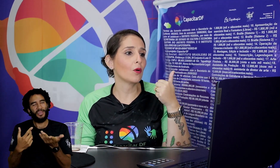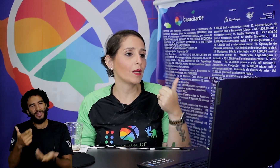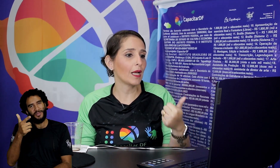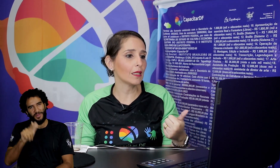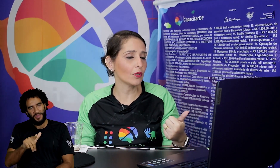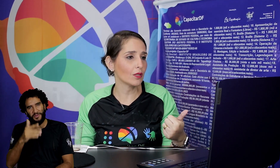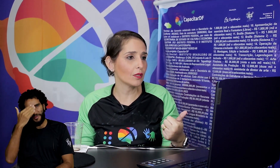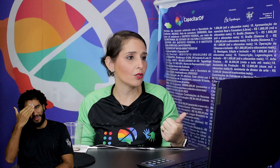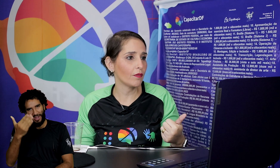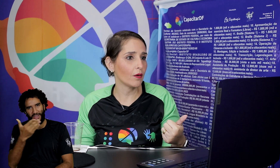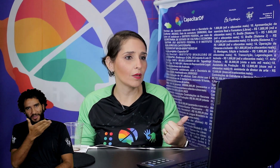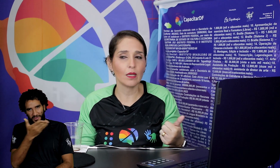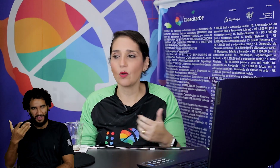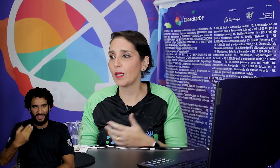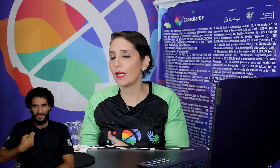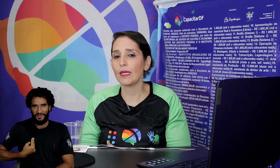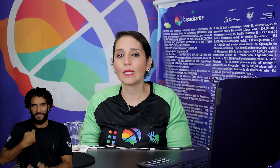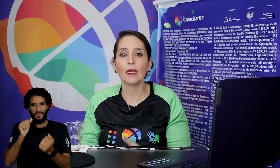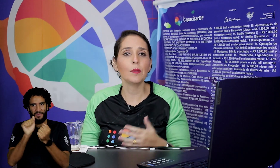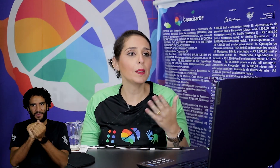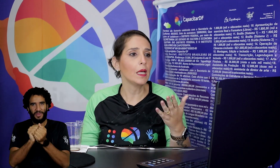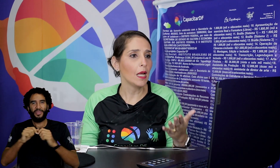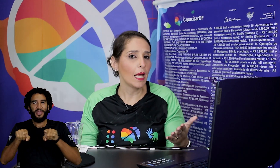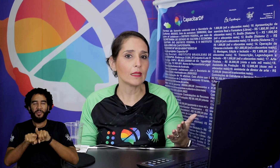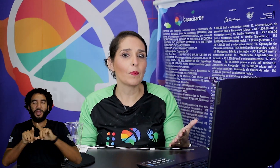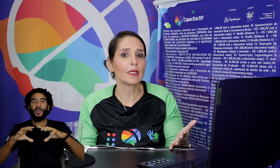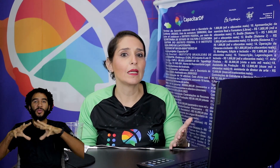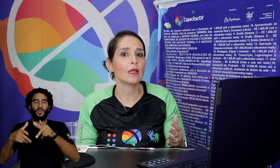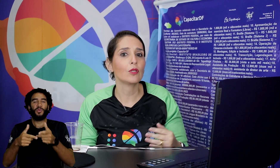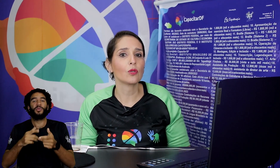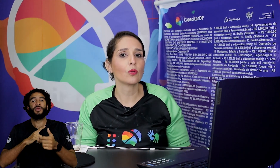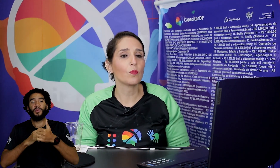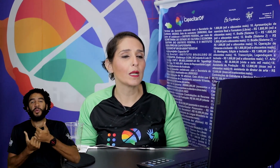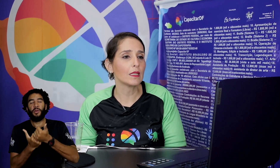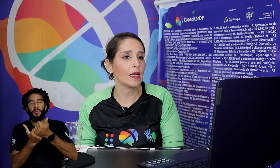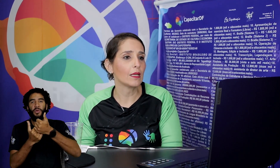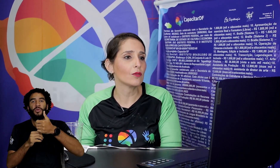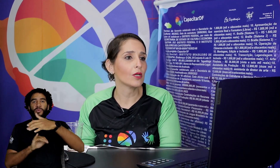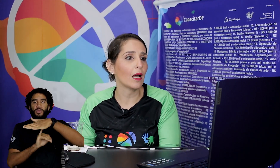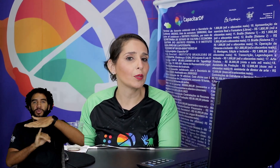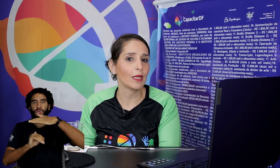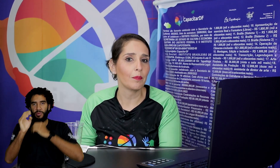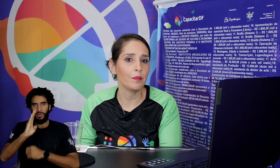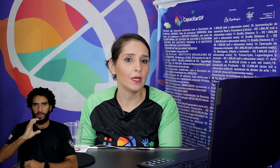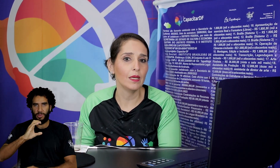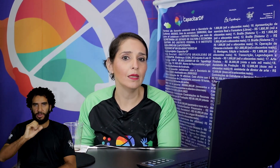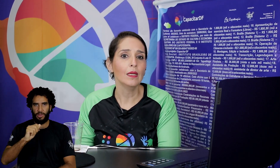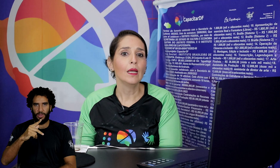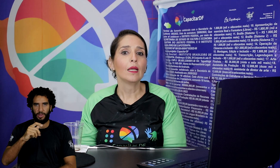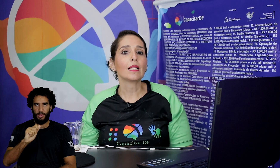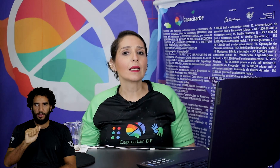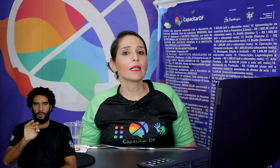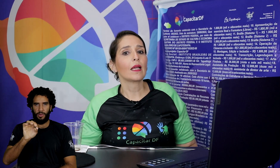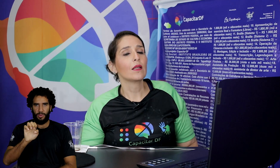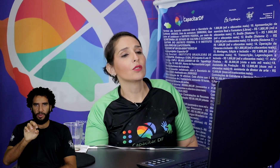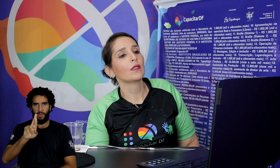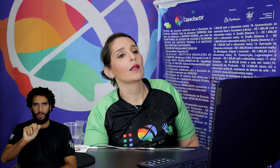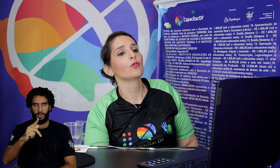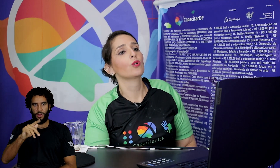vez, obrigada a todos que estiveram aqui, obrigada à equipe. Essa é uma parceria do Instituto Brasileiro de Capoterapia e da